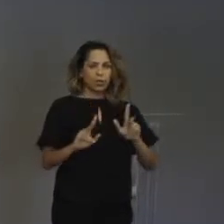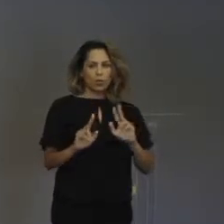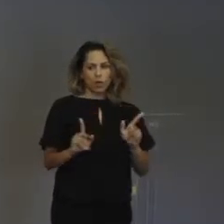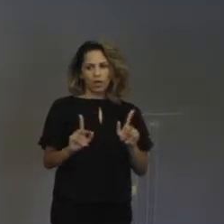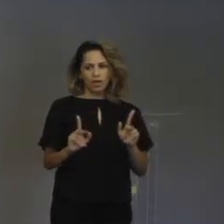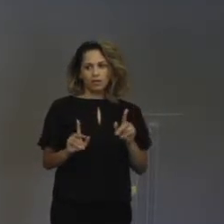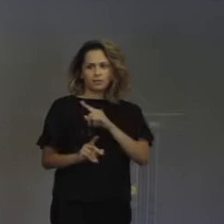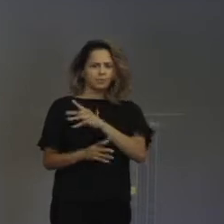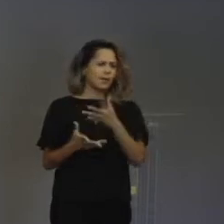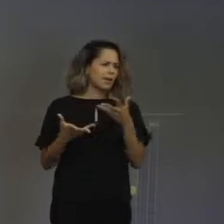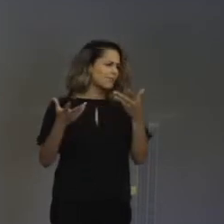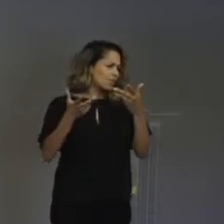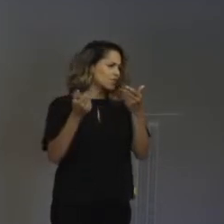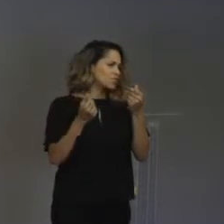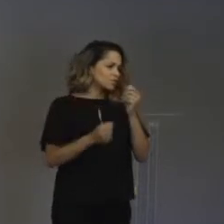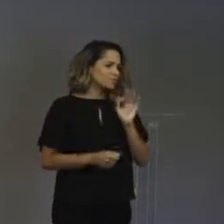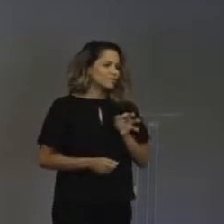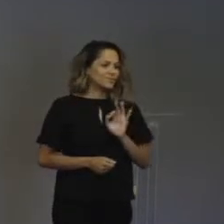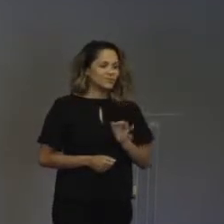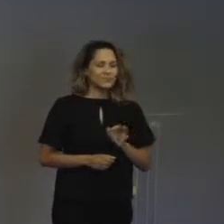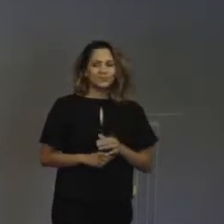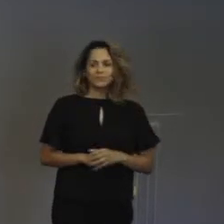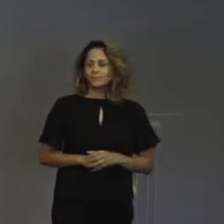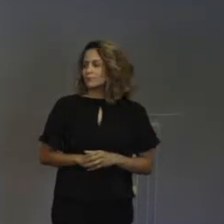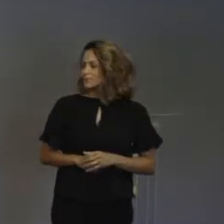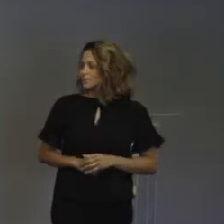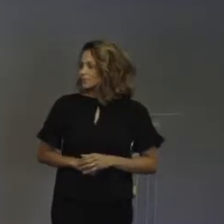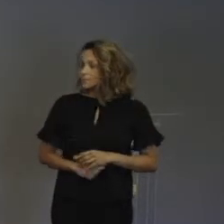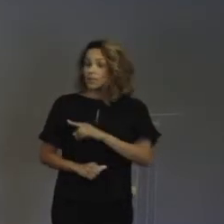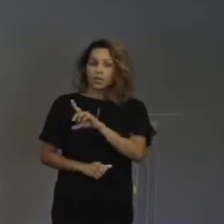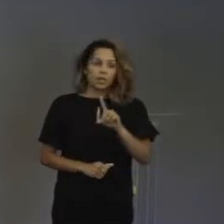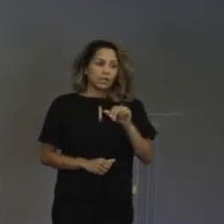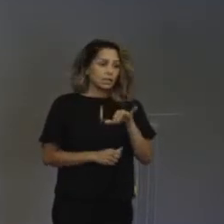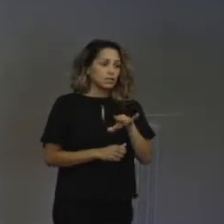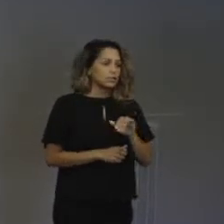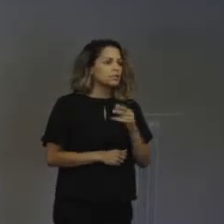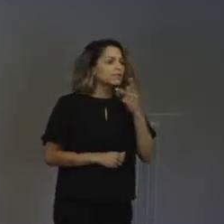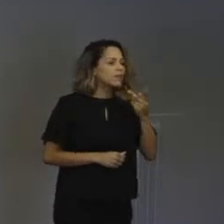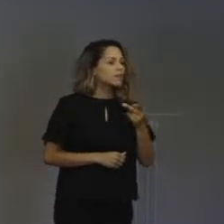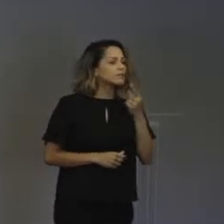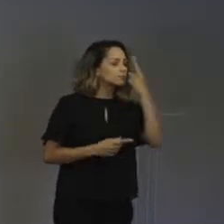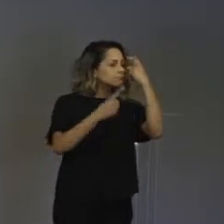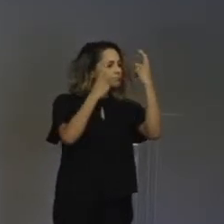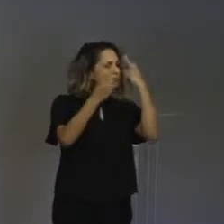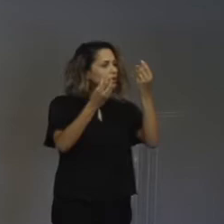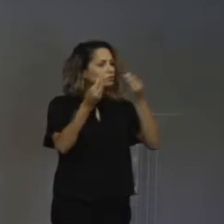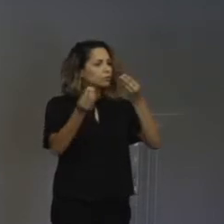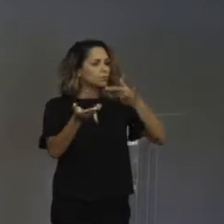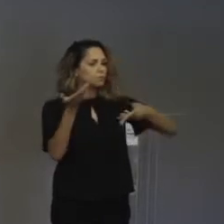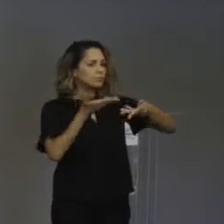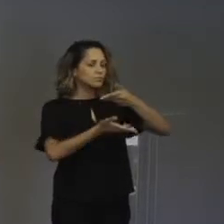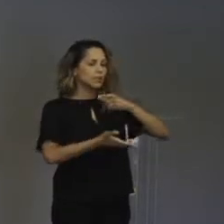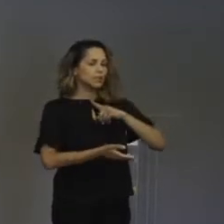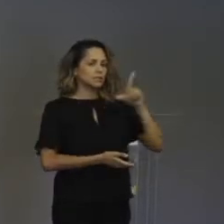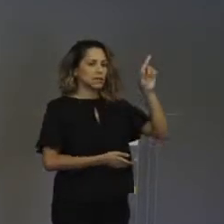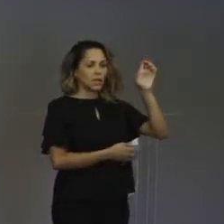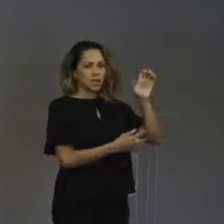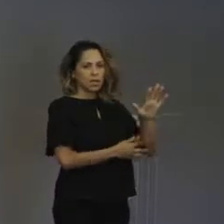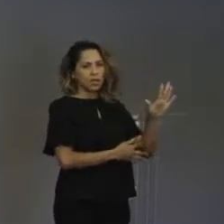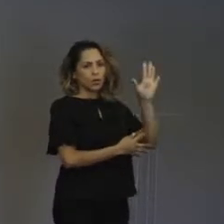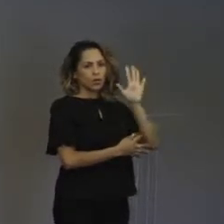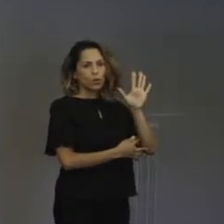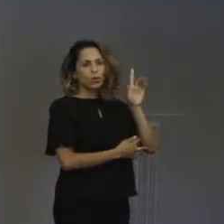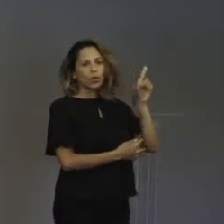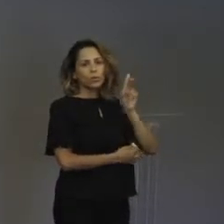uma maravilha isso. Não, no que a Dani comentava, as ideias de compartilhamento, tem uma startup na Europa, da qual eu gosto muito,